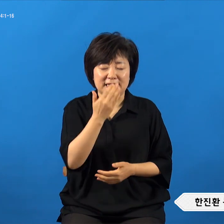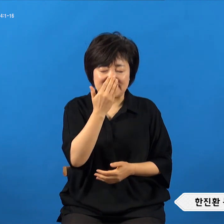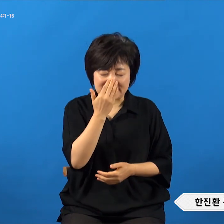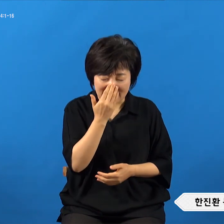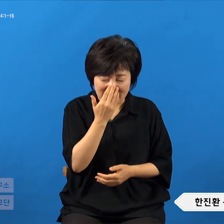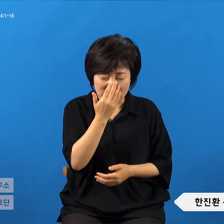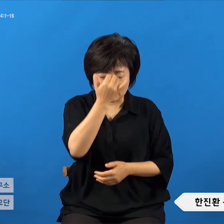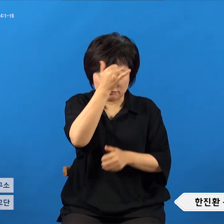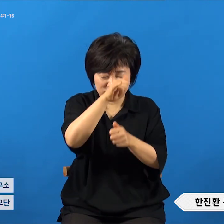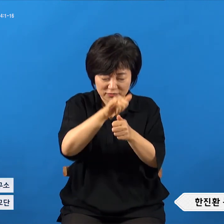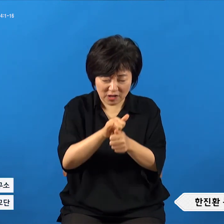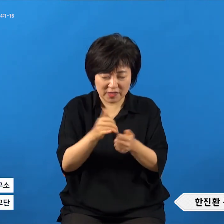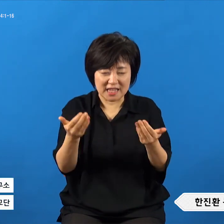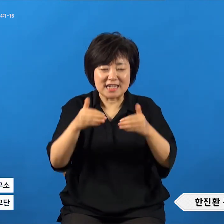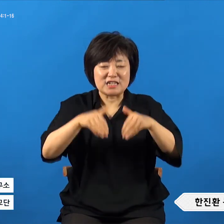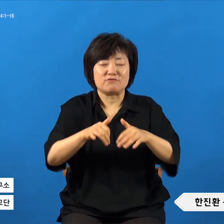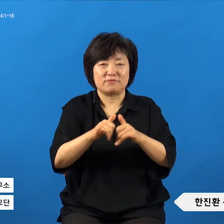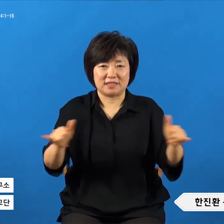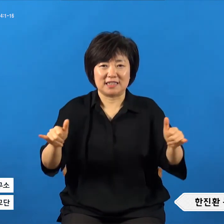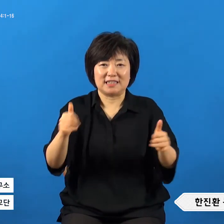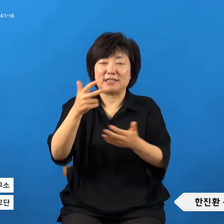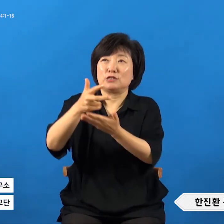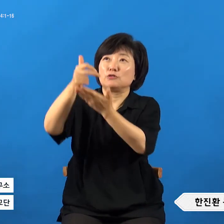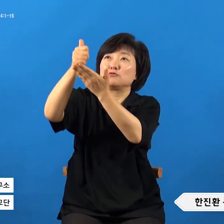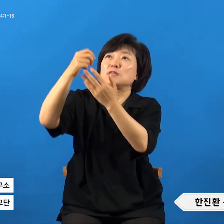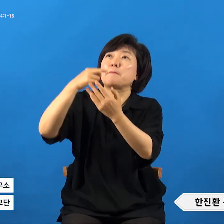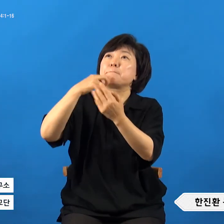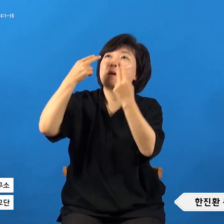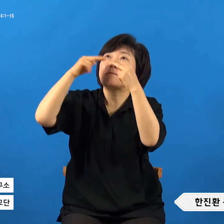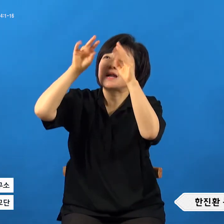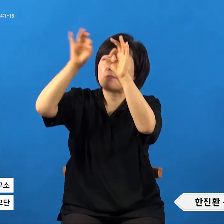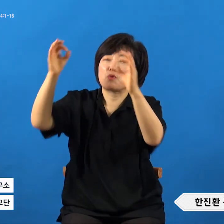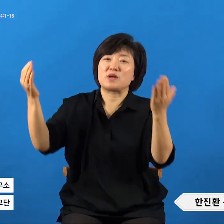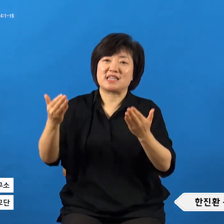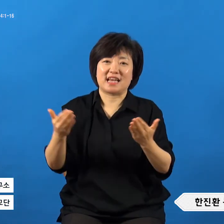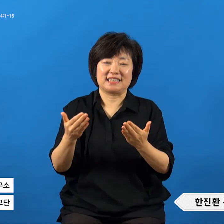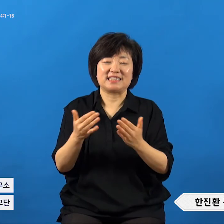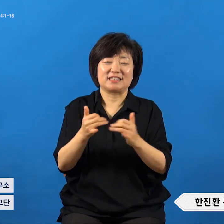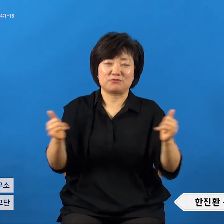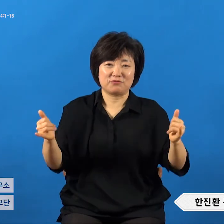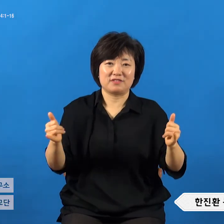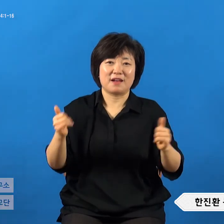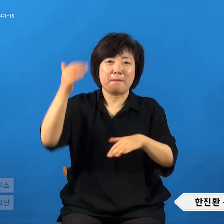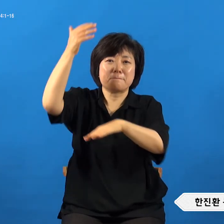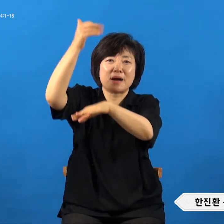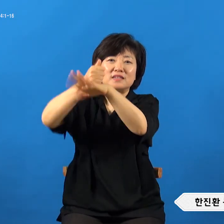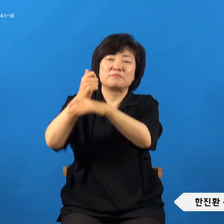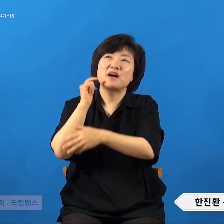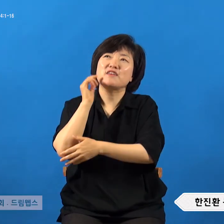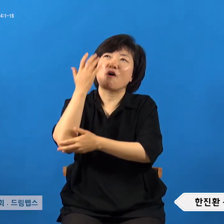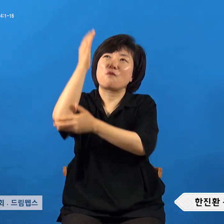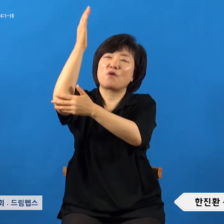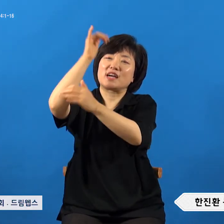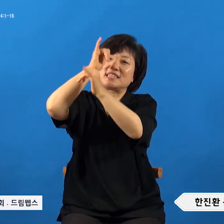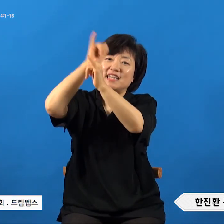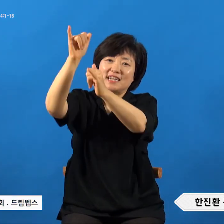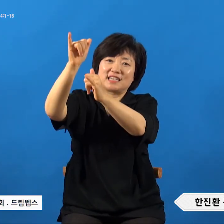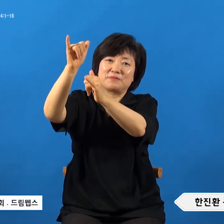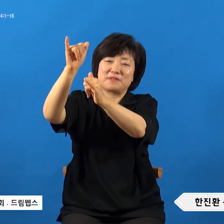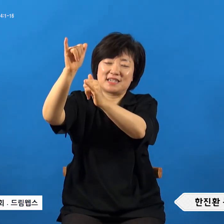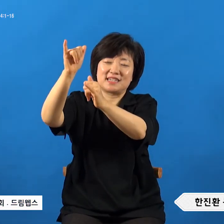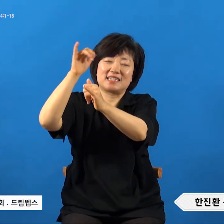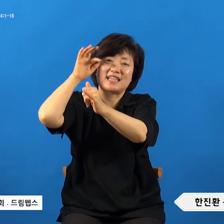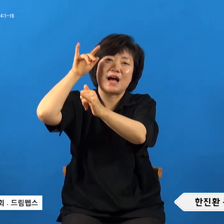착하고 충성된 일꾼들, 주님만을 바라보며 일하는 일꾼들, 마지막에 그 영광스러운 상급을